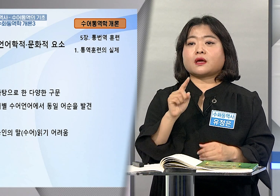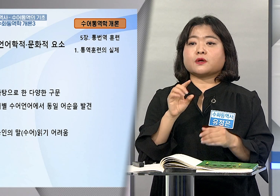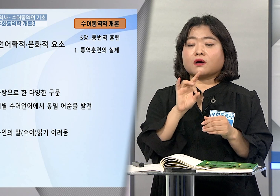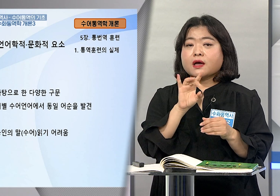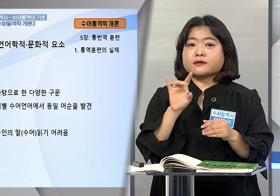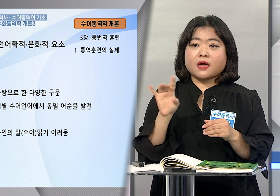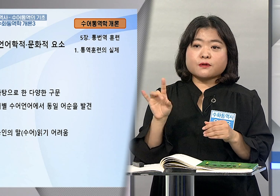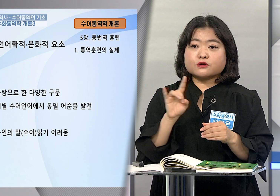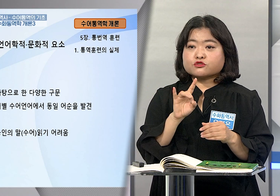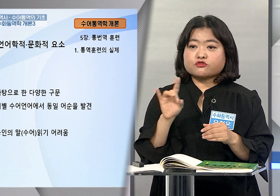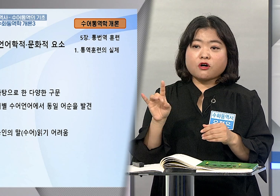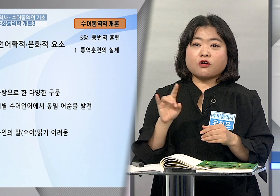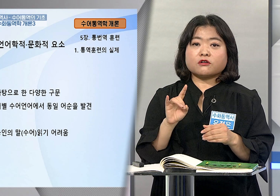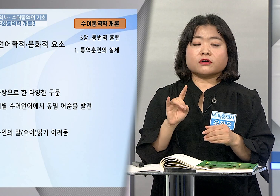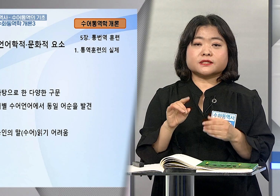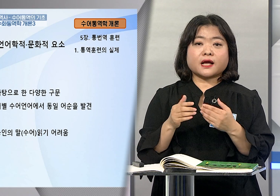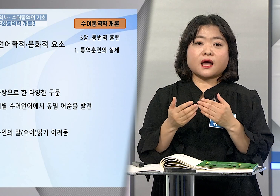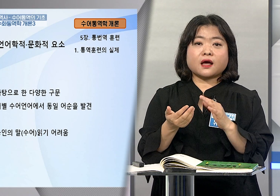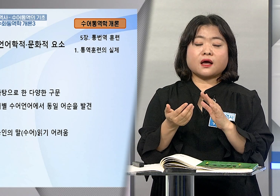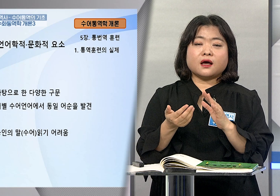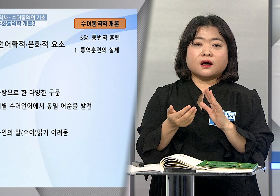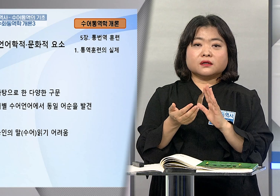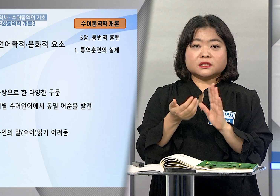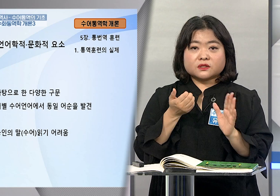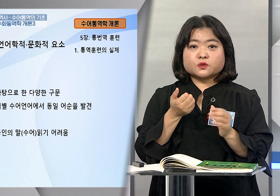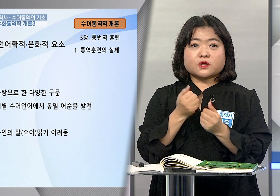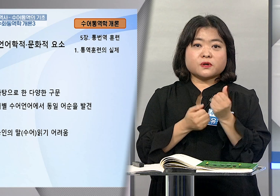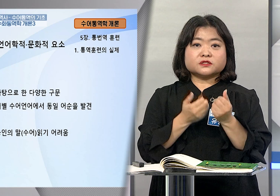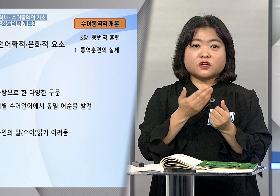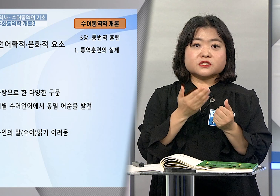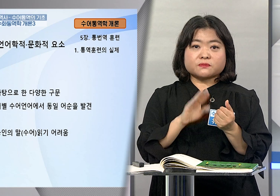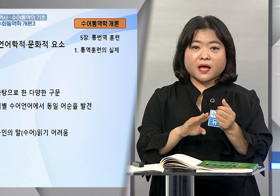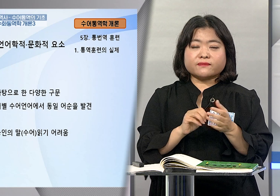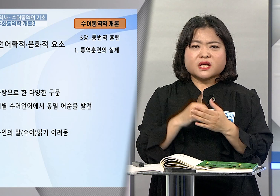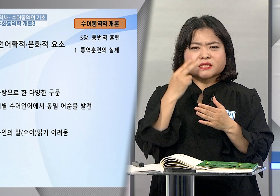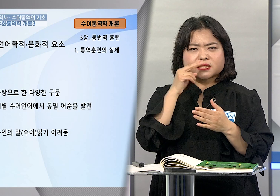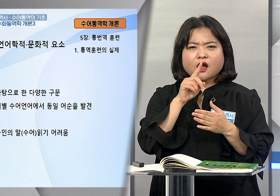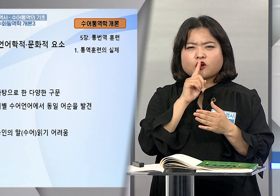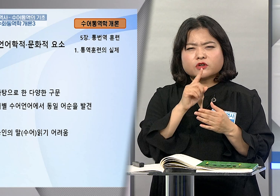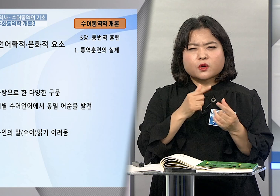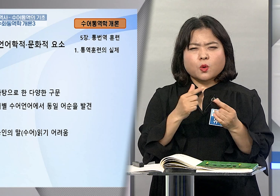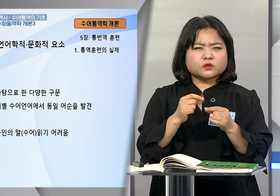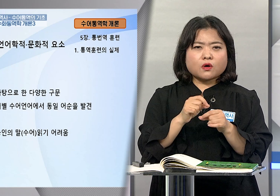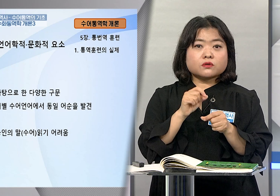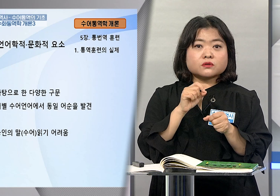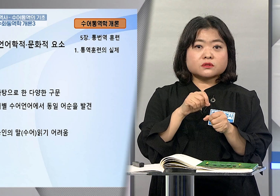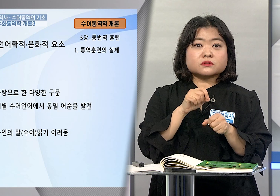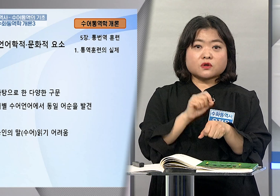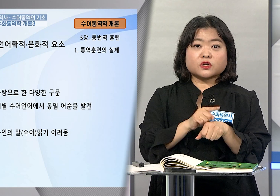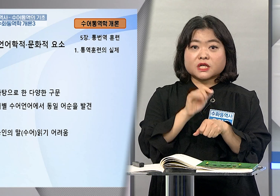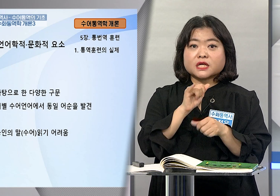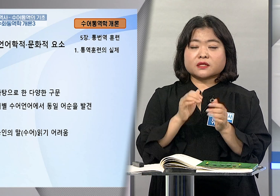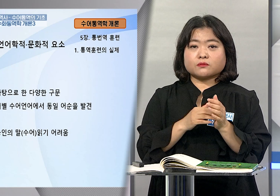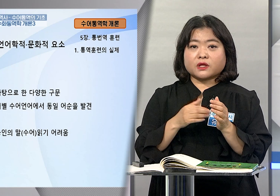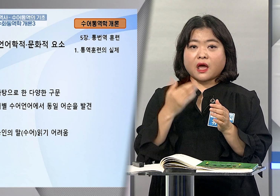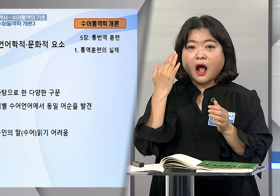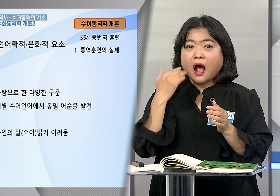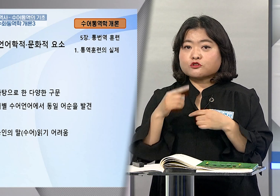말이냐면 개별 수어 언어, 제가 이전에도 설명을 드렸지만 시각 언어의 공통성이 있기 때문에 한국